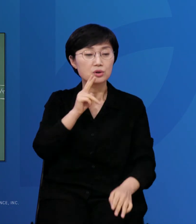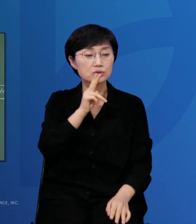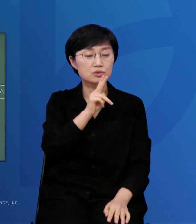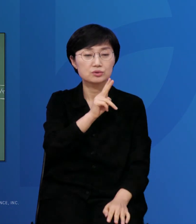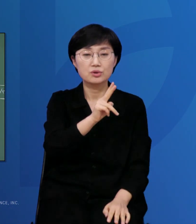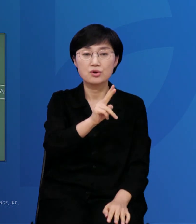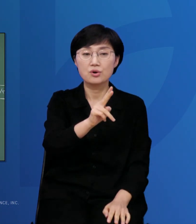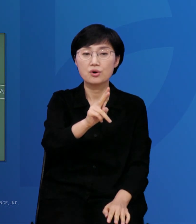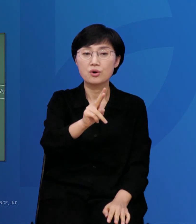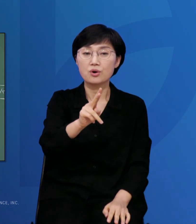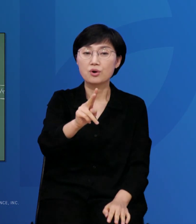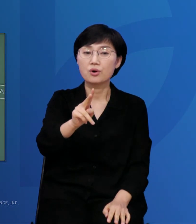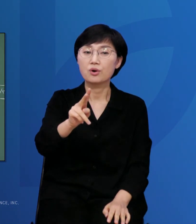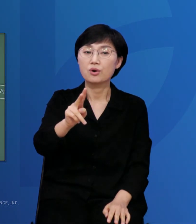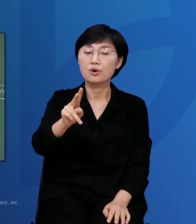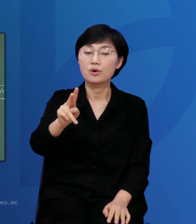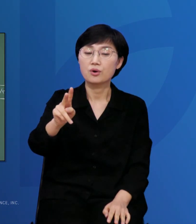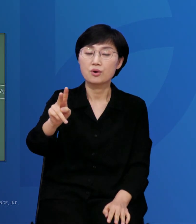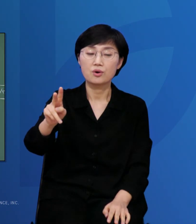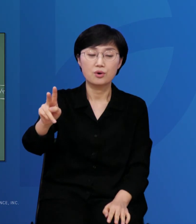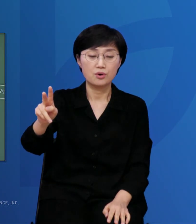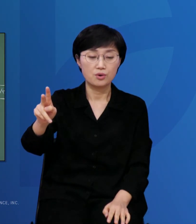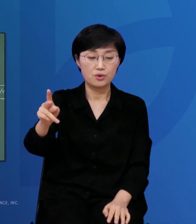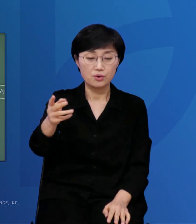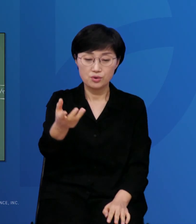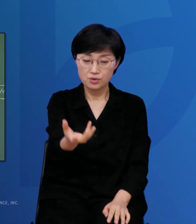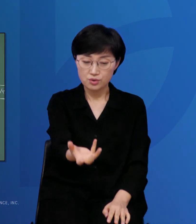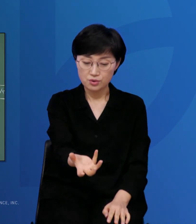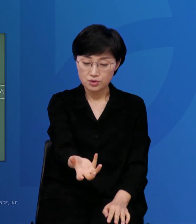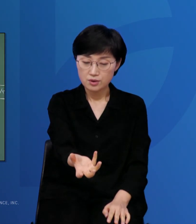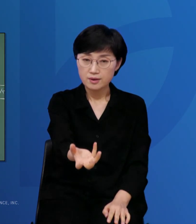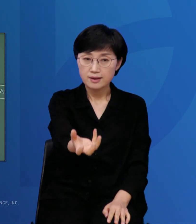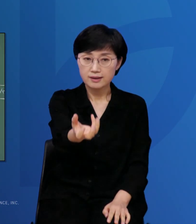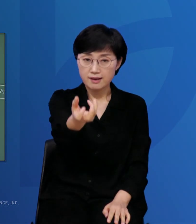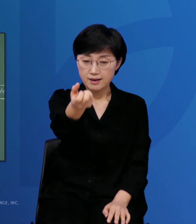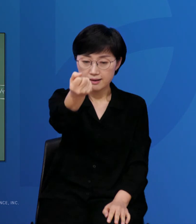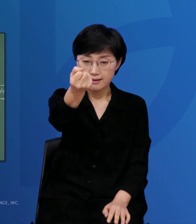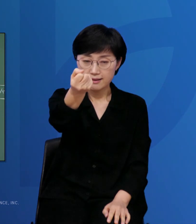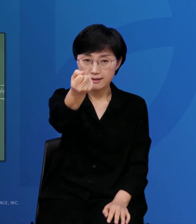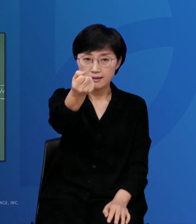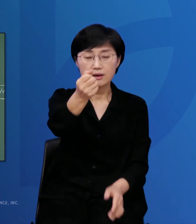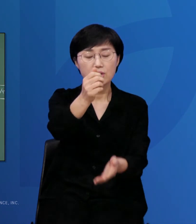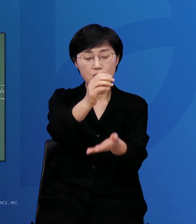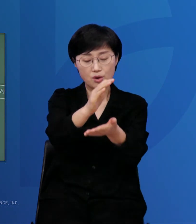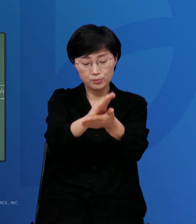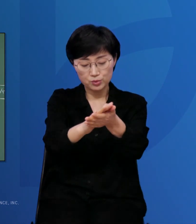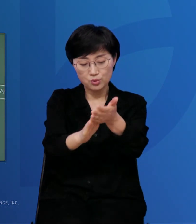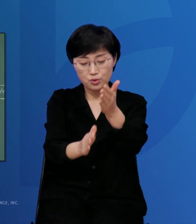Oh.